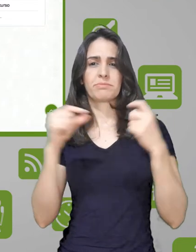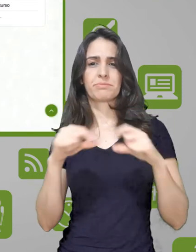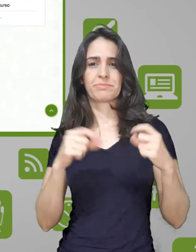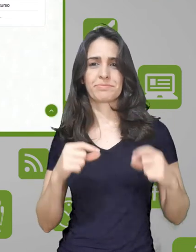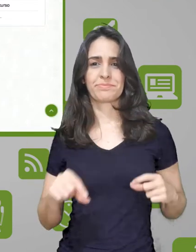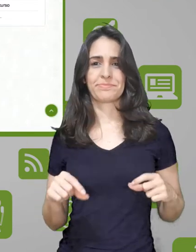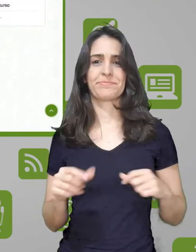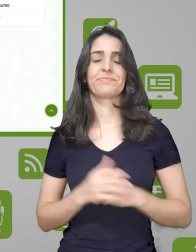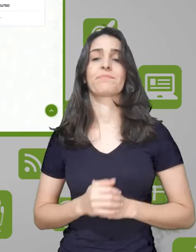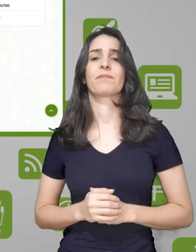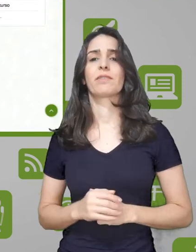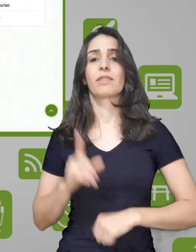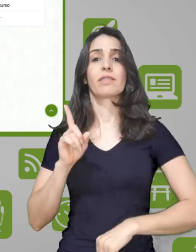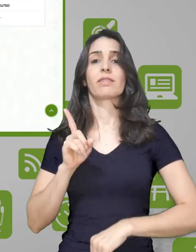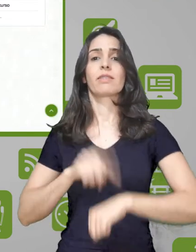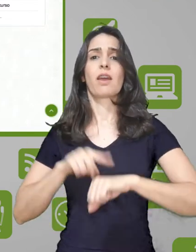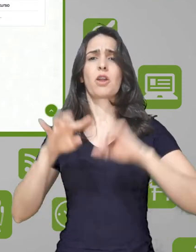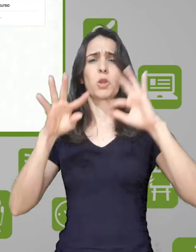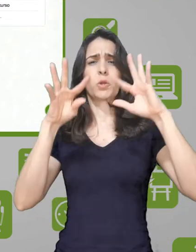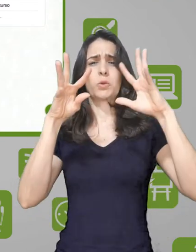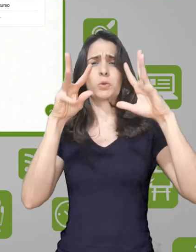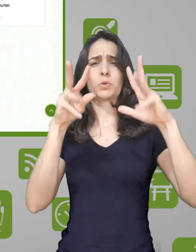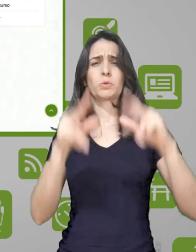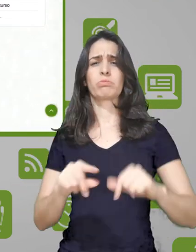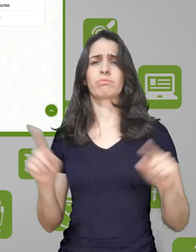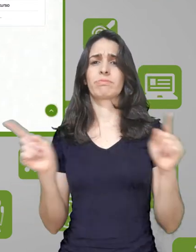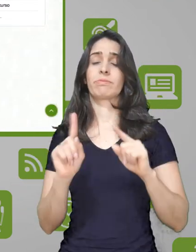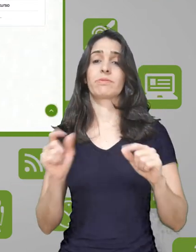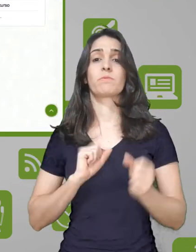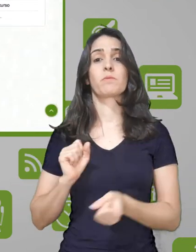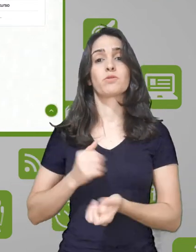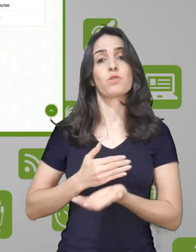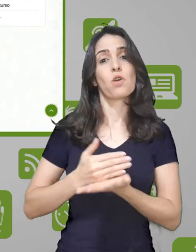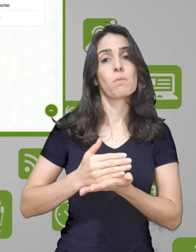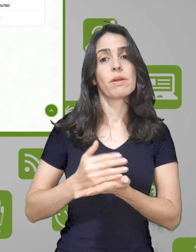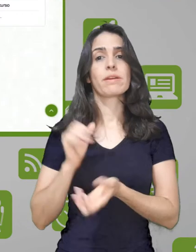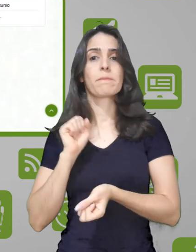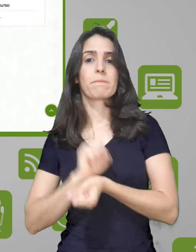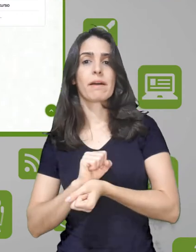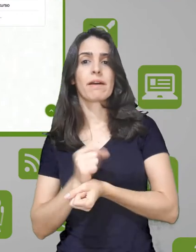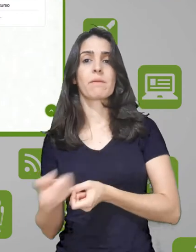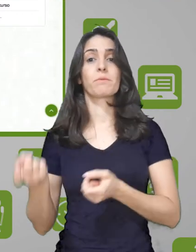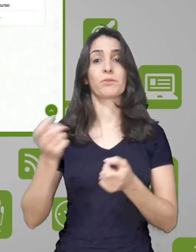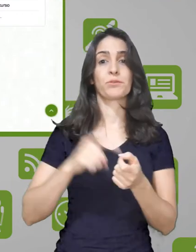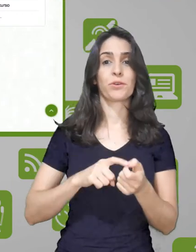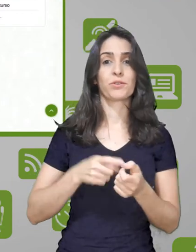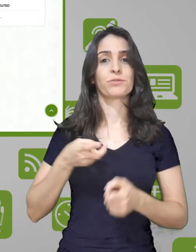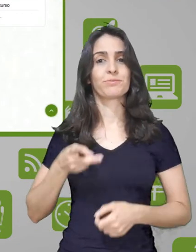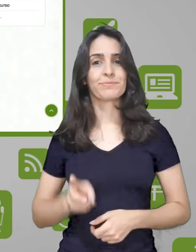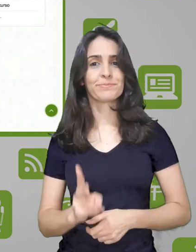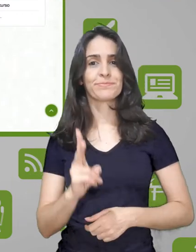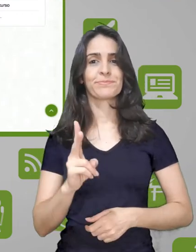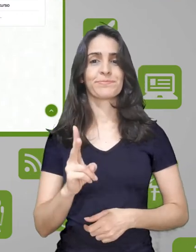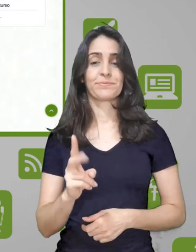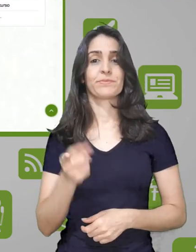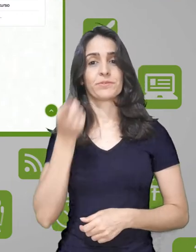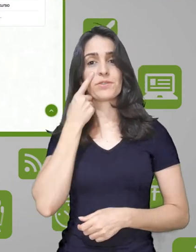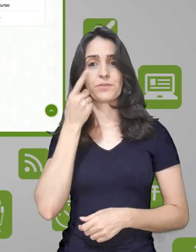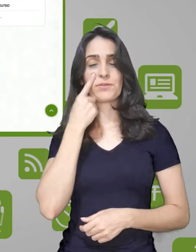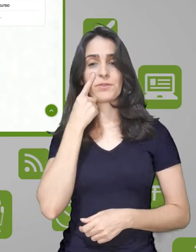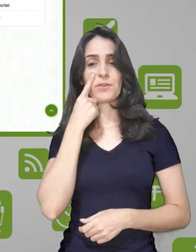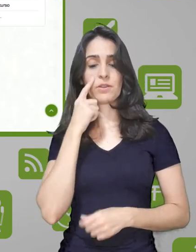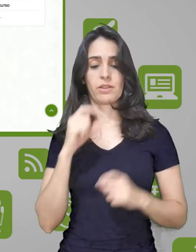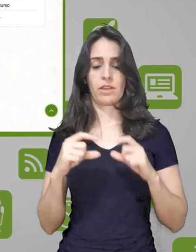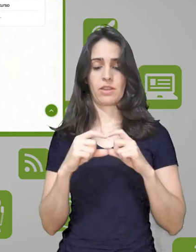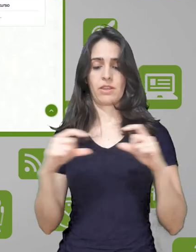necessariamente precisa fazer todas as avaliações ao mesmo tempo você pode começar parar e retomar de onde você parou são